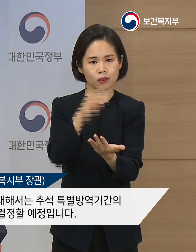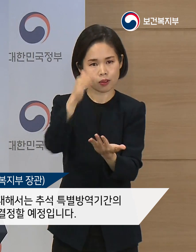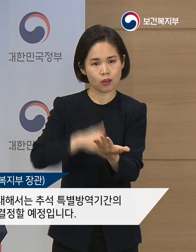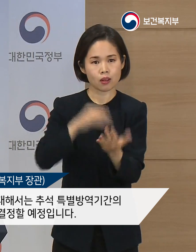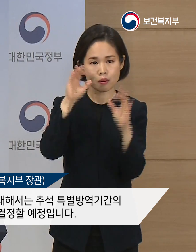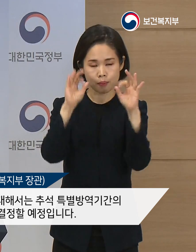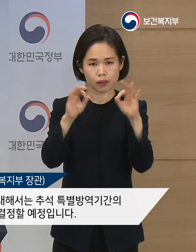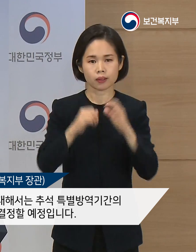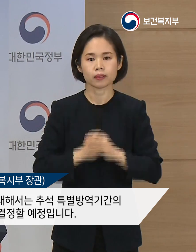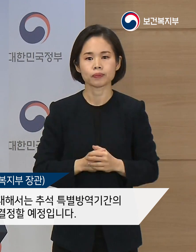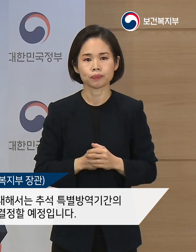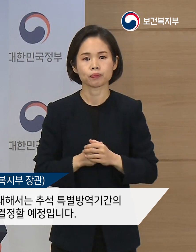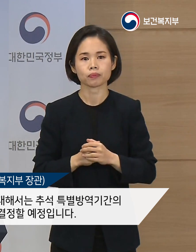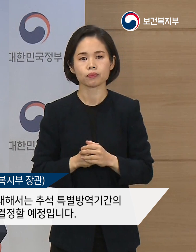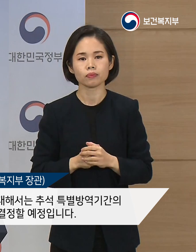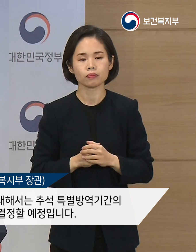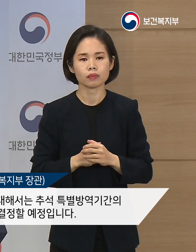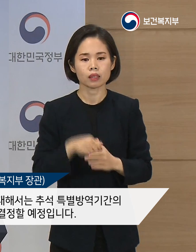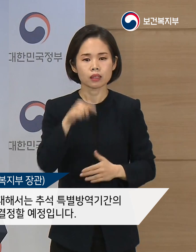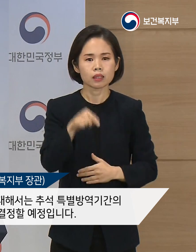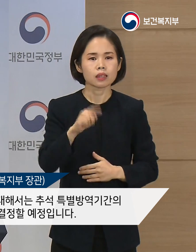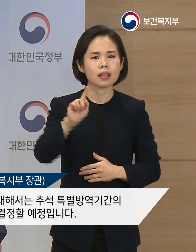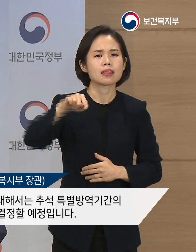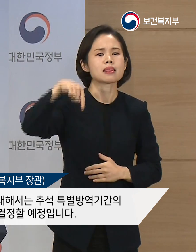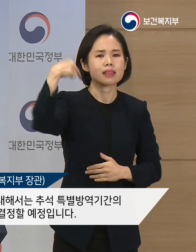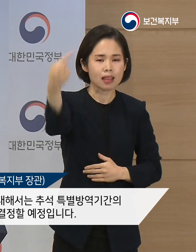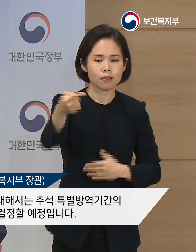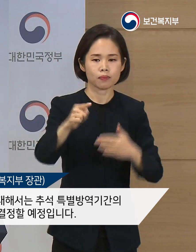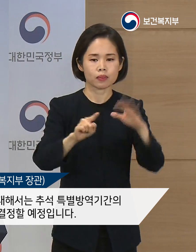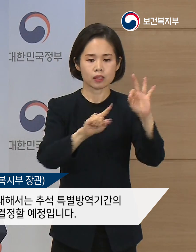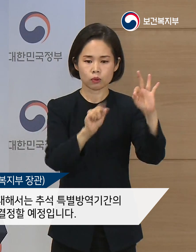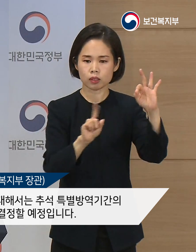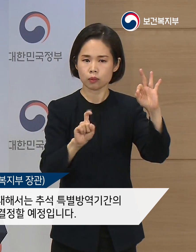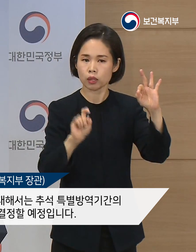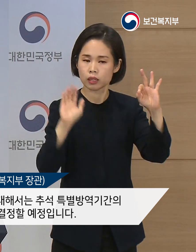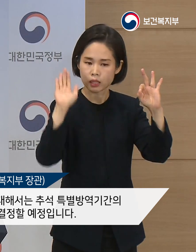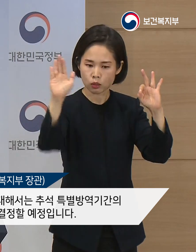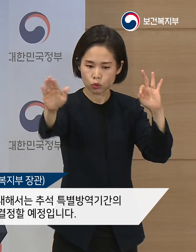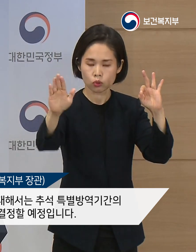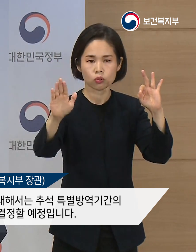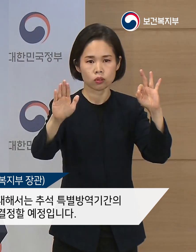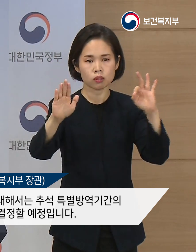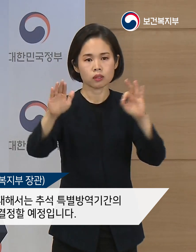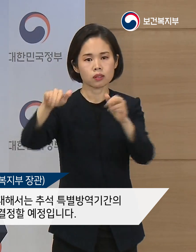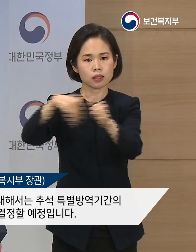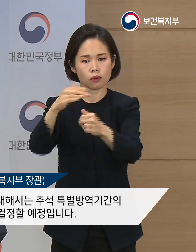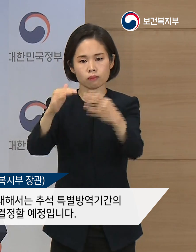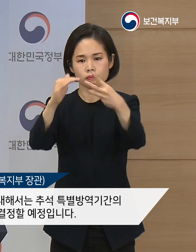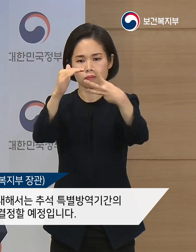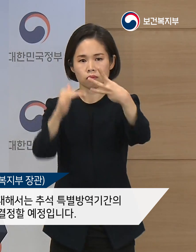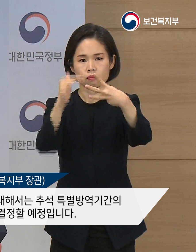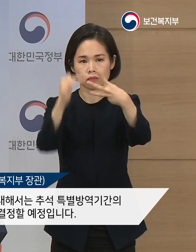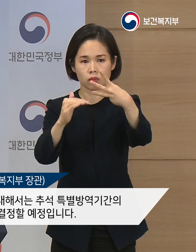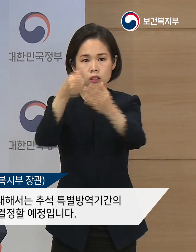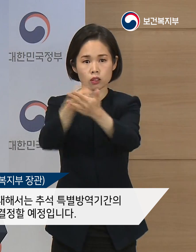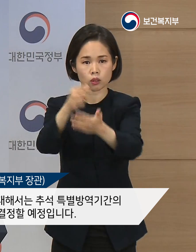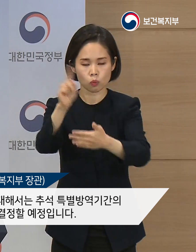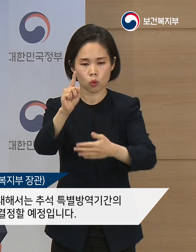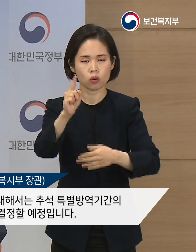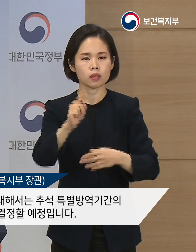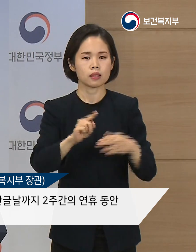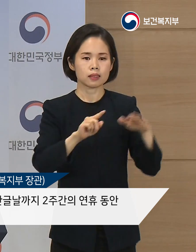이후의 사회적 거리두기 단계 조정에 대해서는 추석 특별 방역기간의 2주 차에 유행 양상과 위험도를 평가하여 결정할